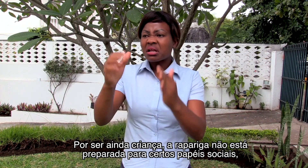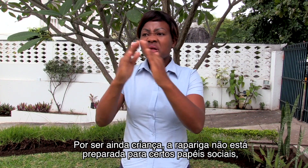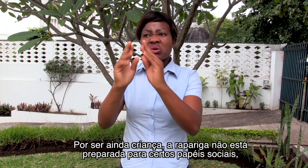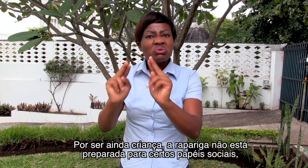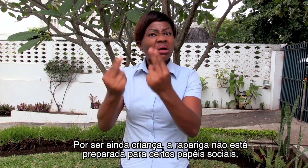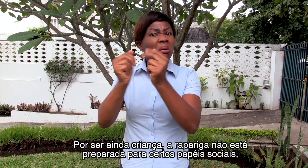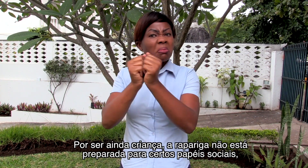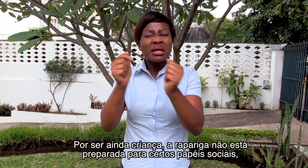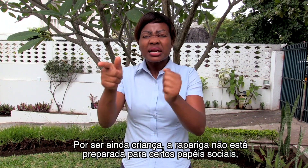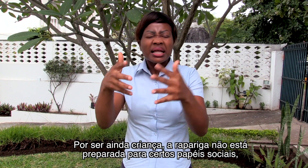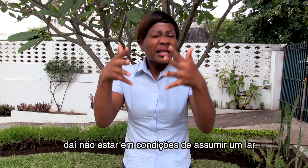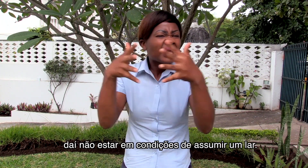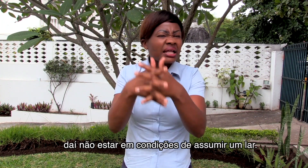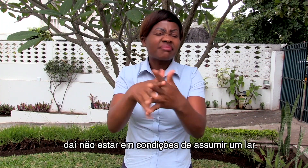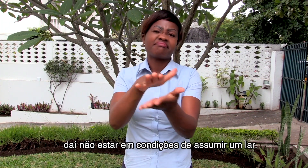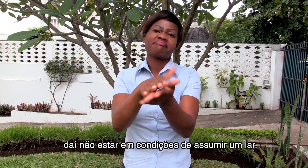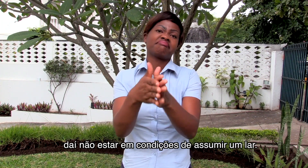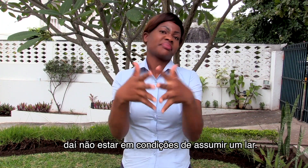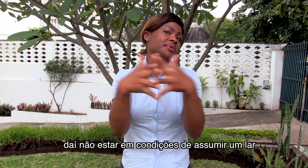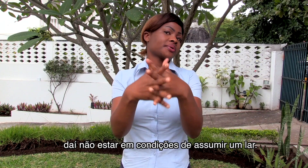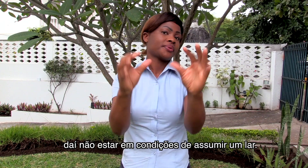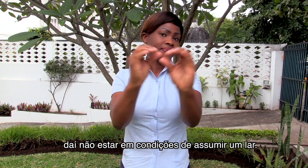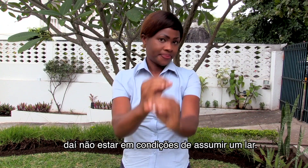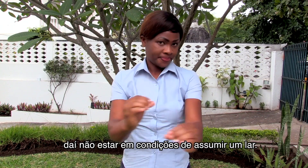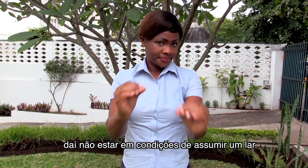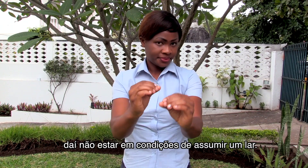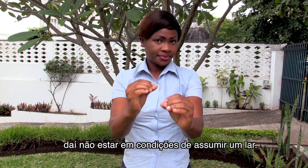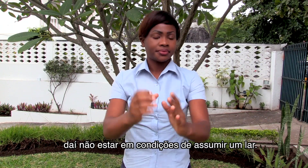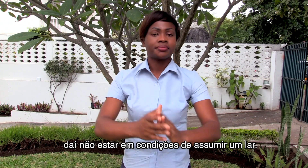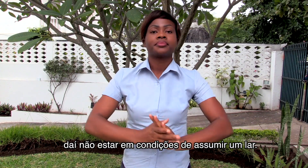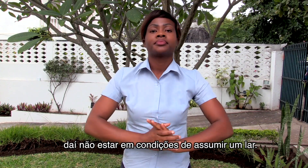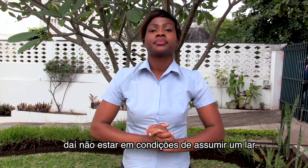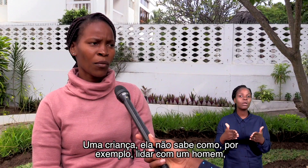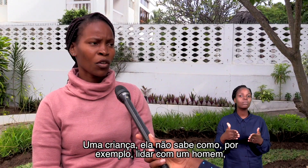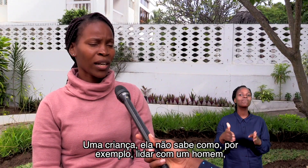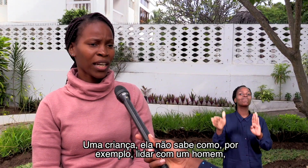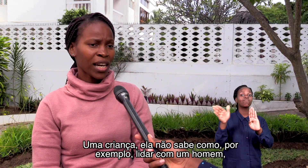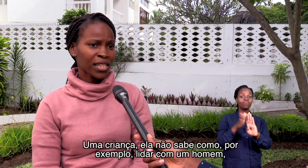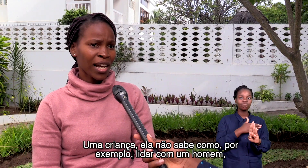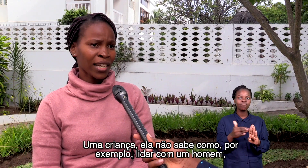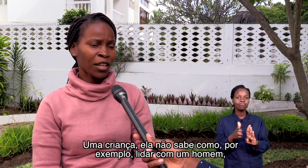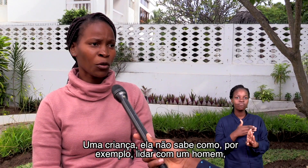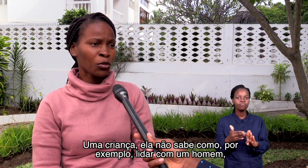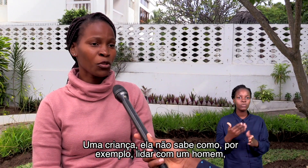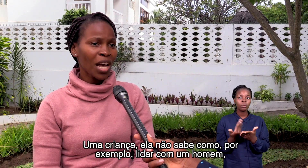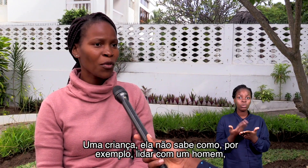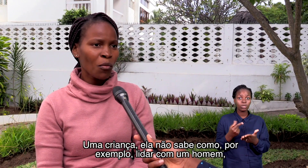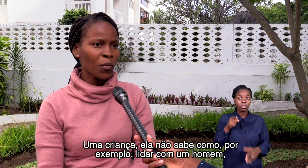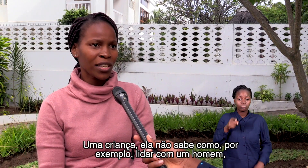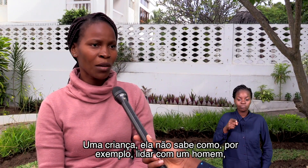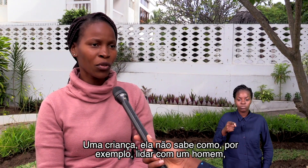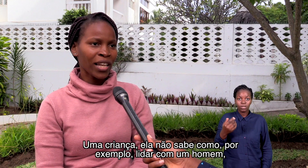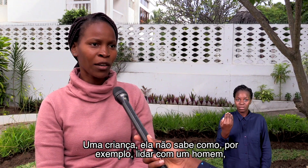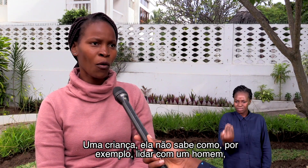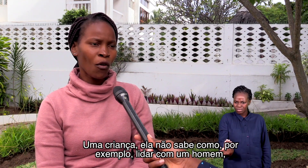certos papéis sociais, daí não estar em condições de assumir um lar. Porque uma criança, ela não sabe como,